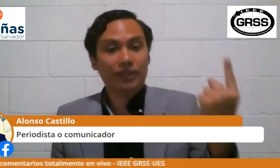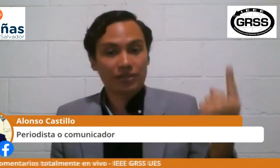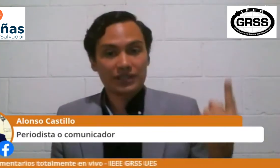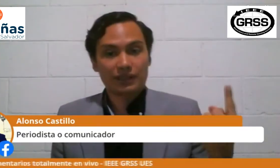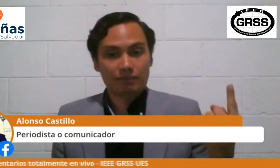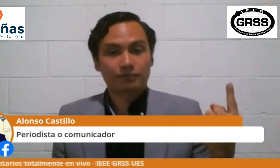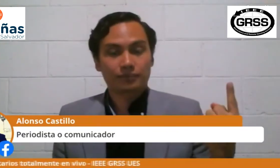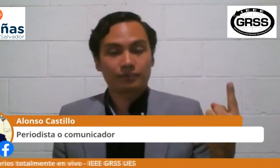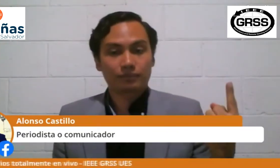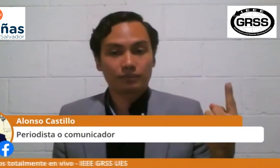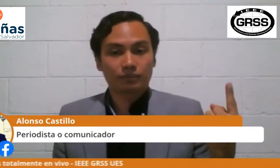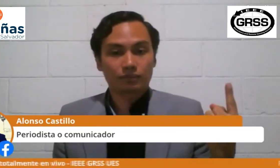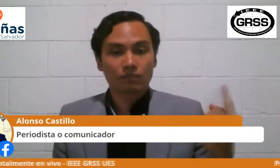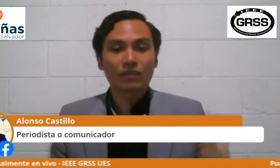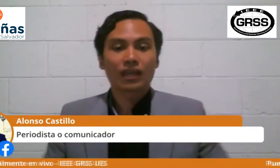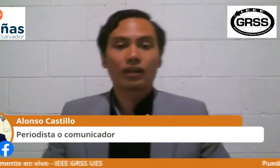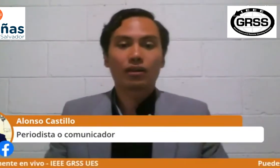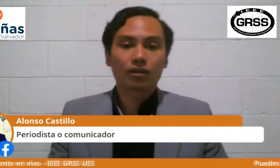Periodista.